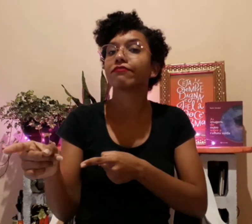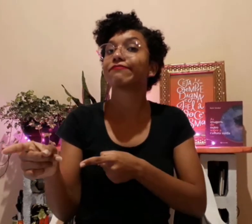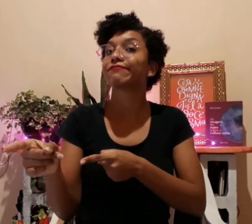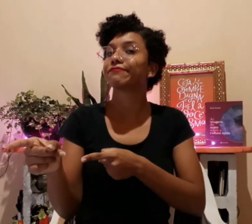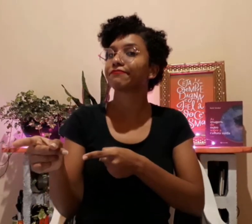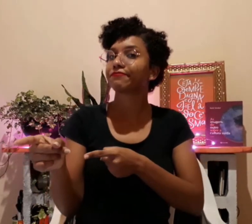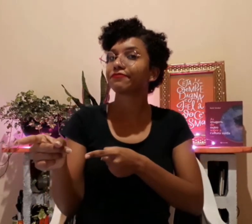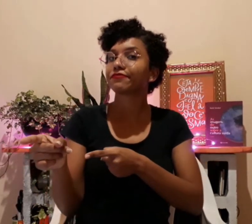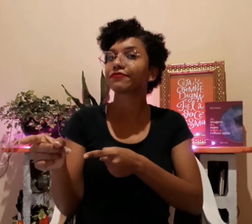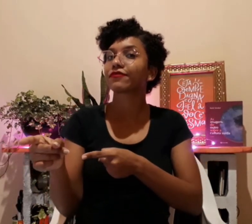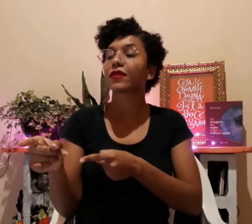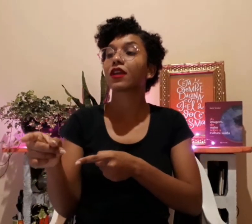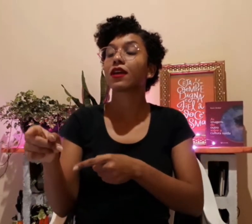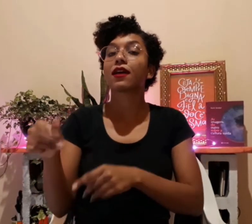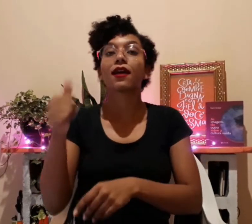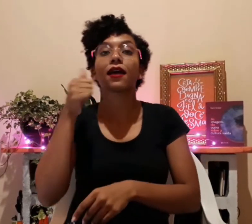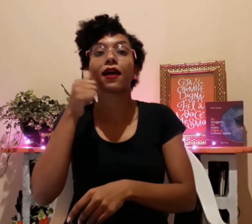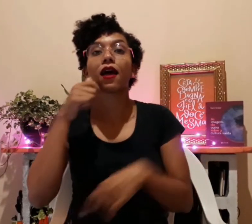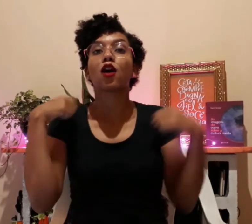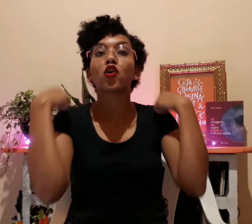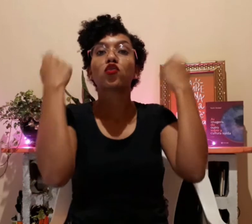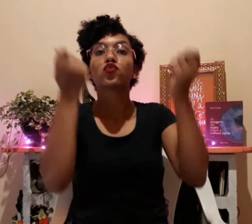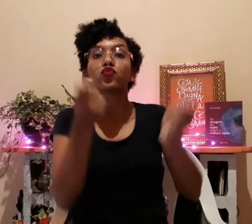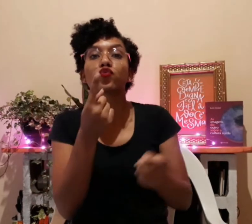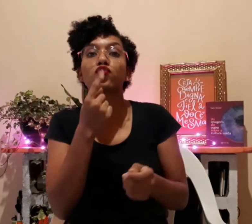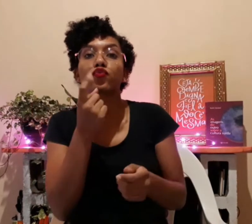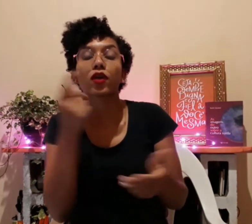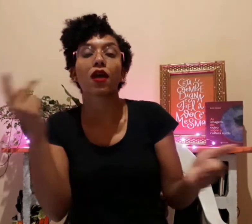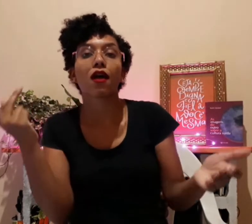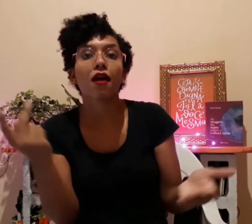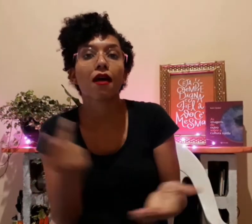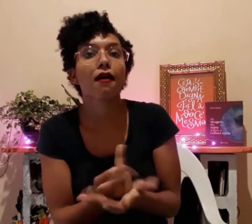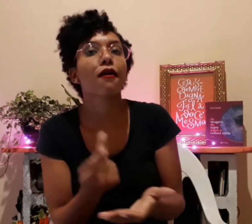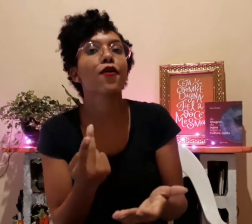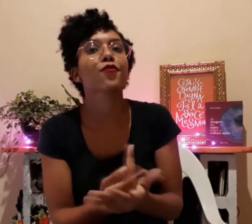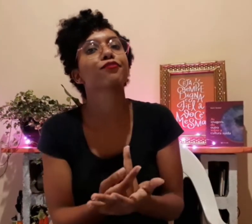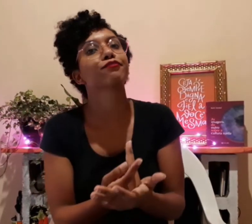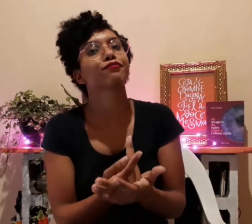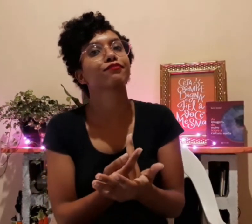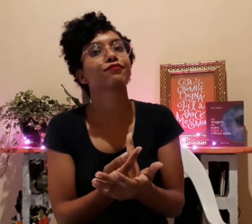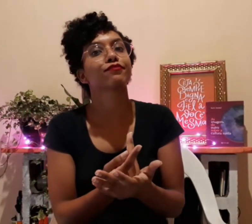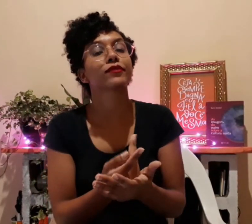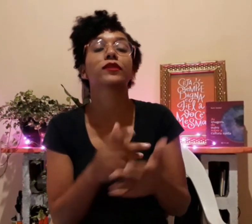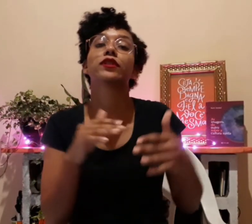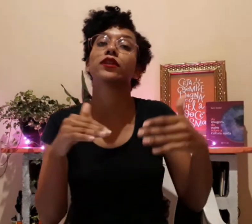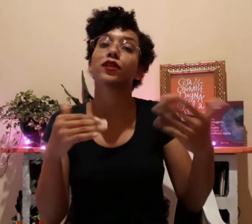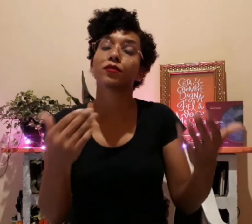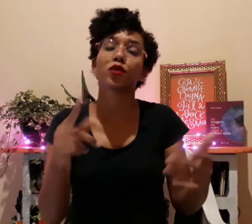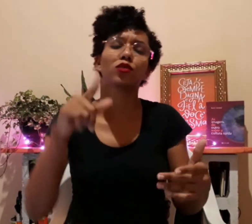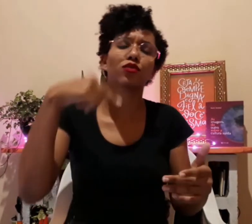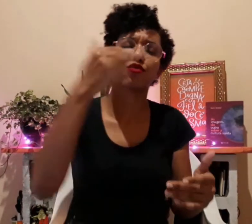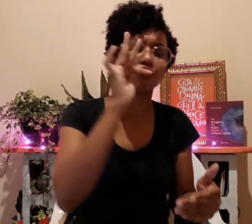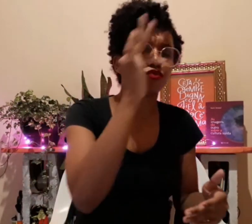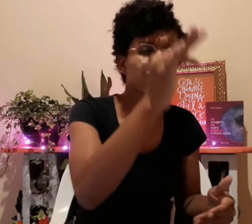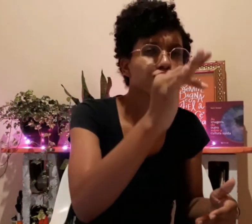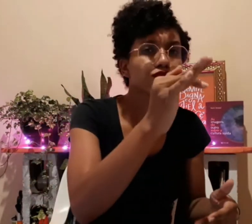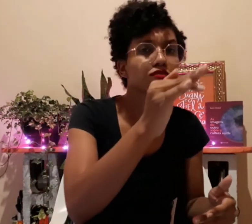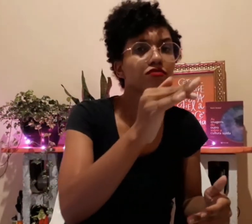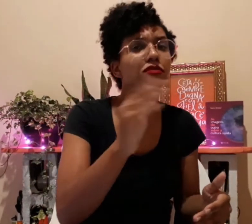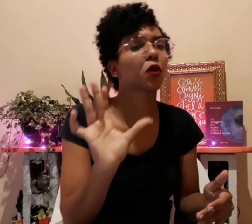ele faz a Chapeuzinho errar o caminho, pegar o caminho errado. Bom,